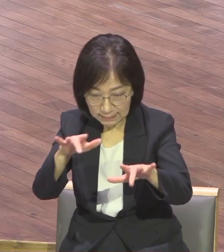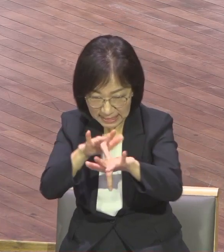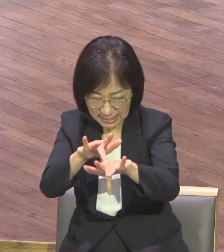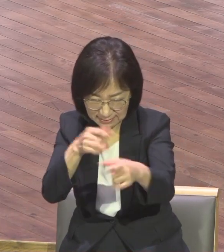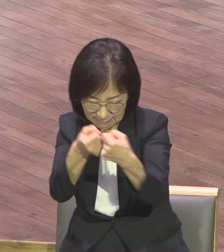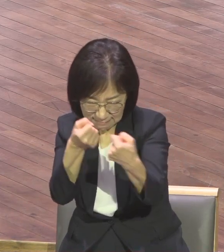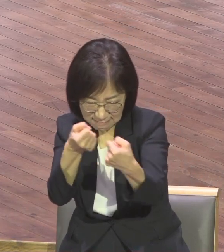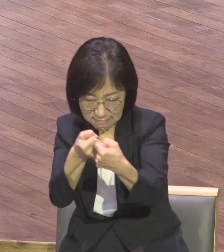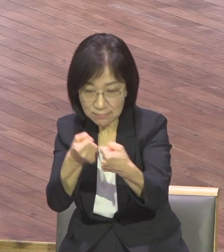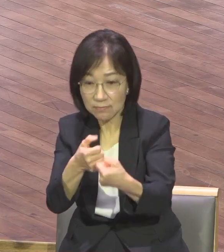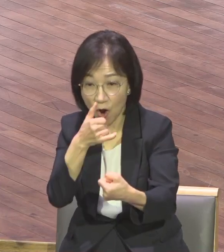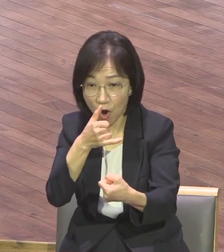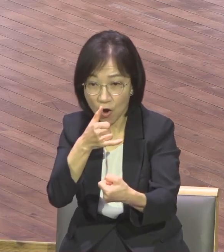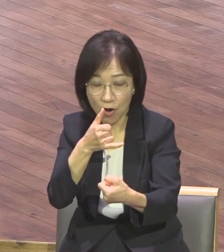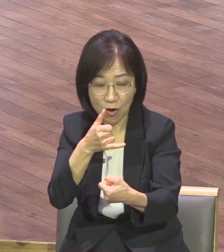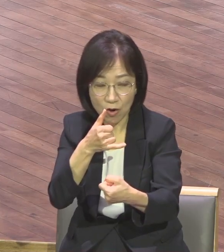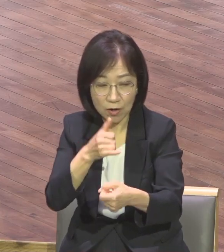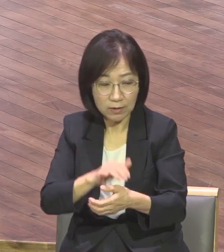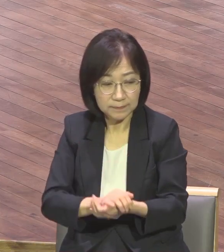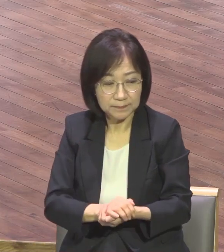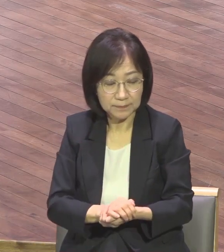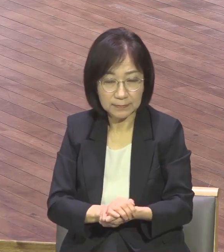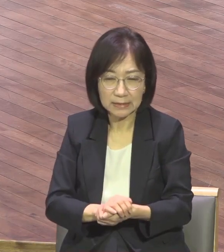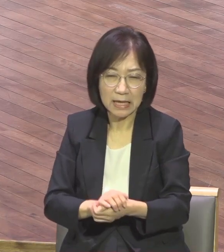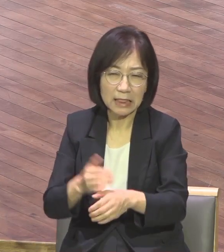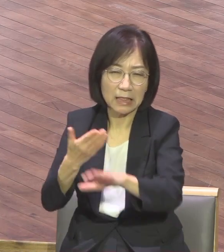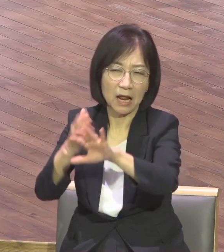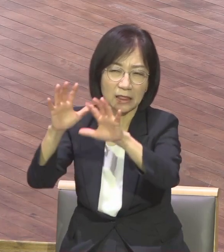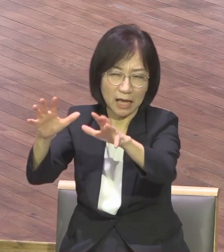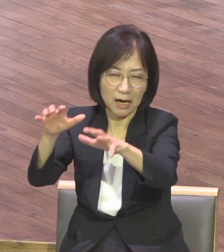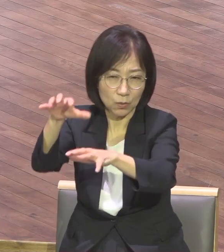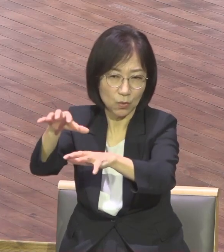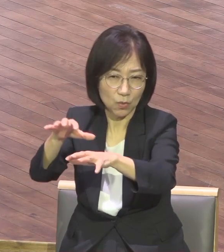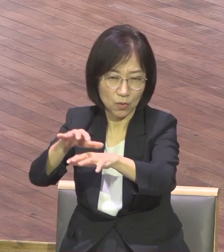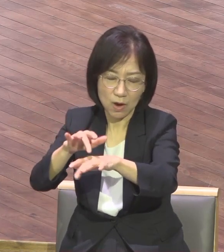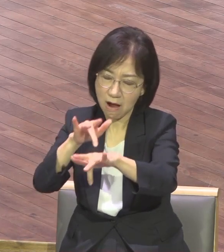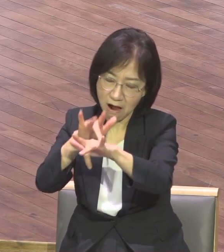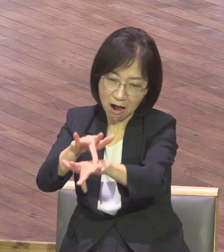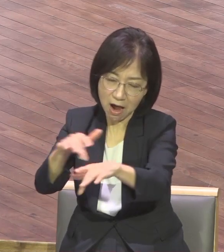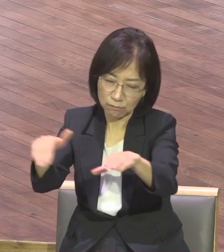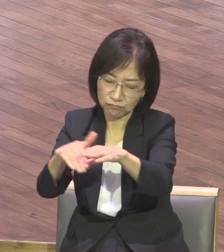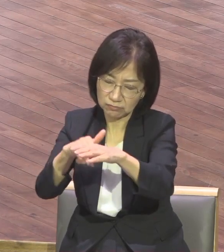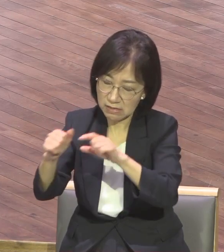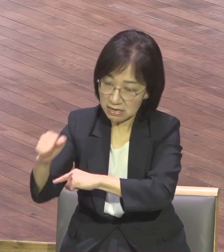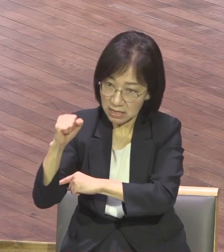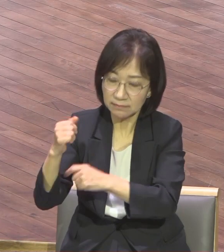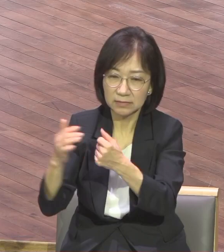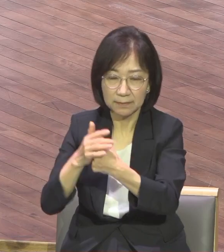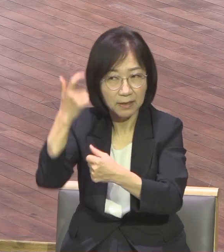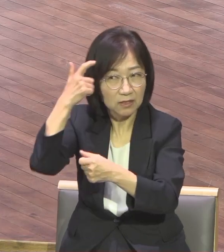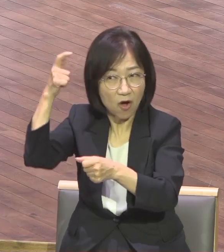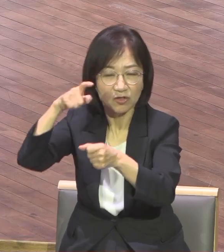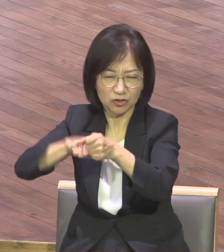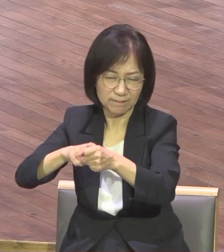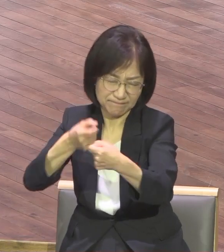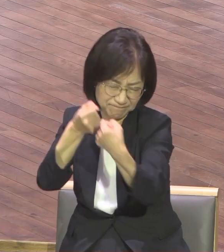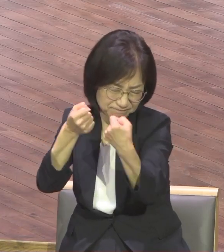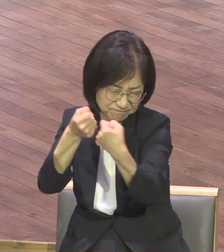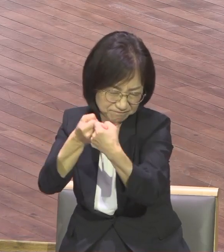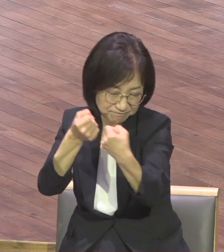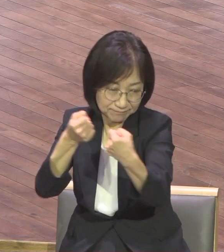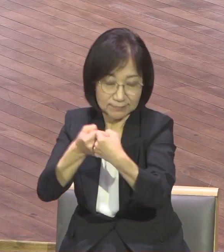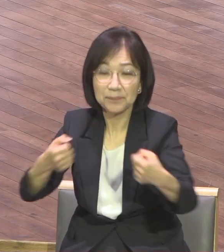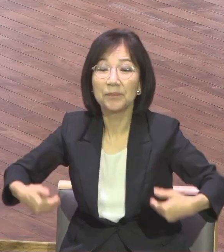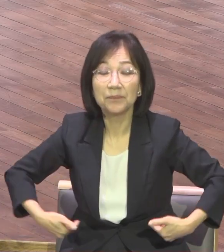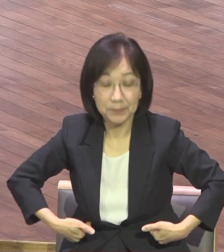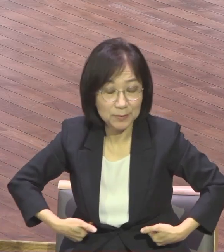문화, 허감 문화 판치고 있습니다. 그것이 세상 권력과 허감 경제로 이어지니까 그러니까 얼마나